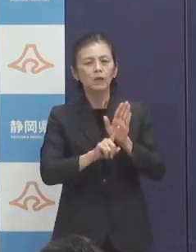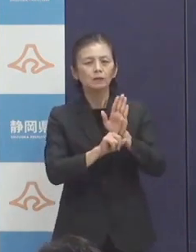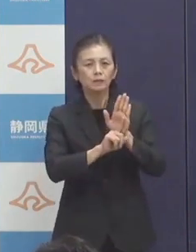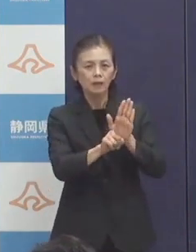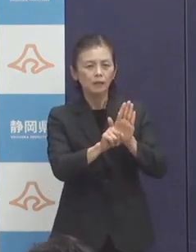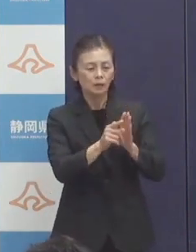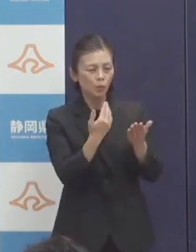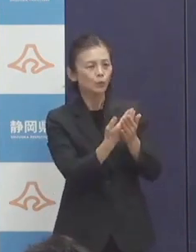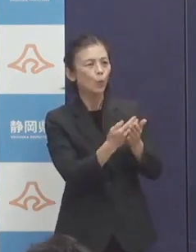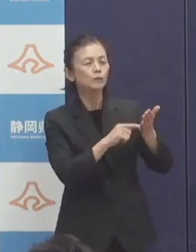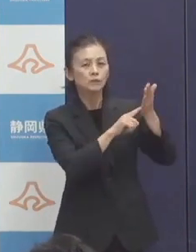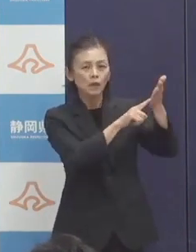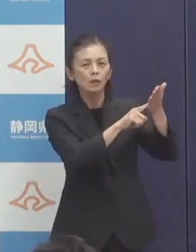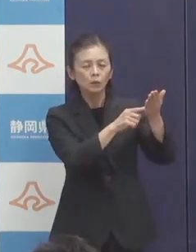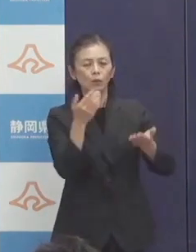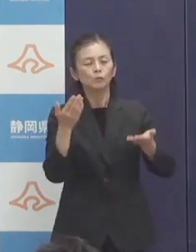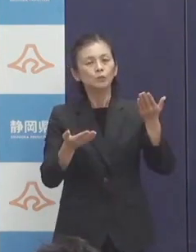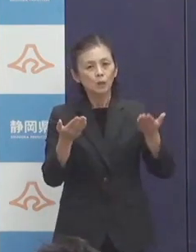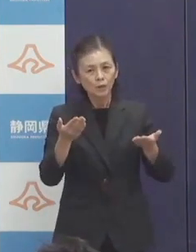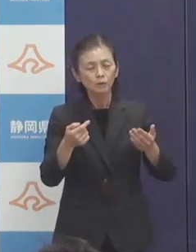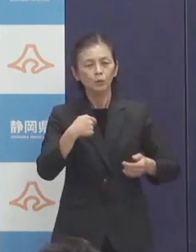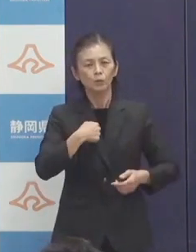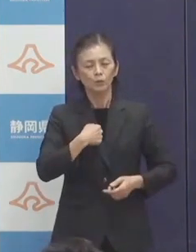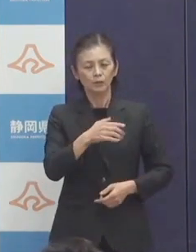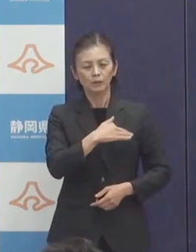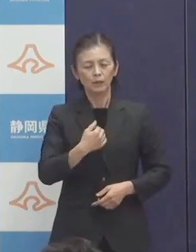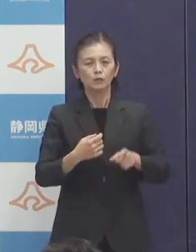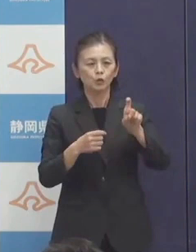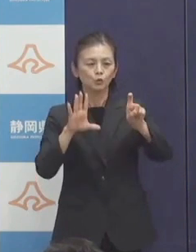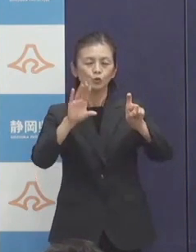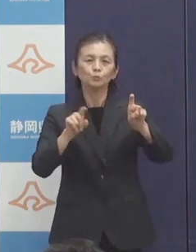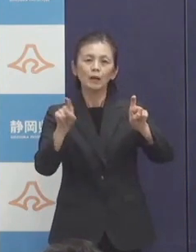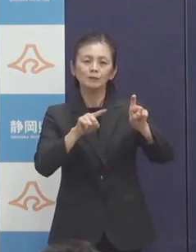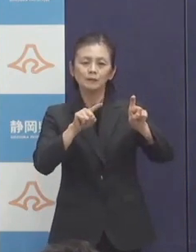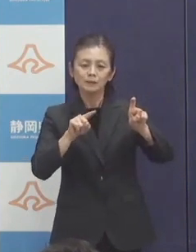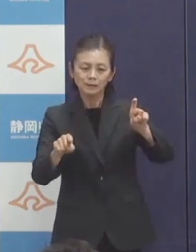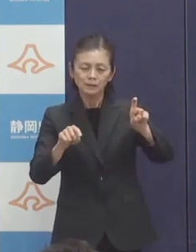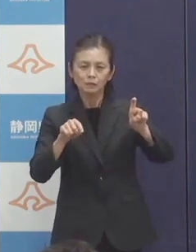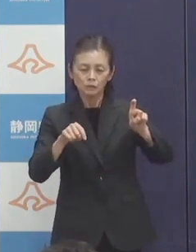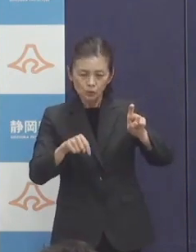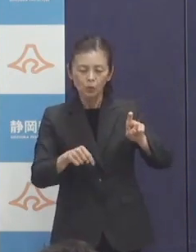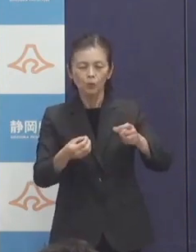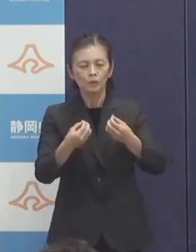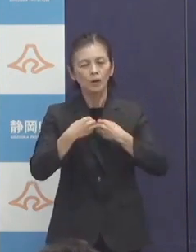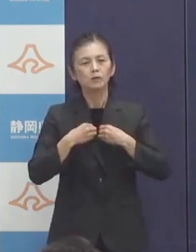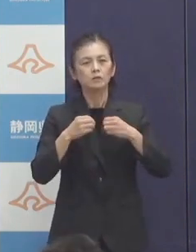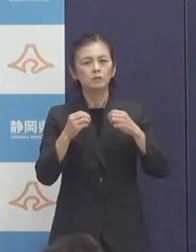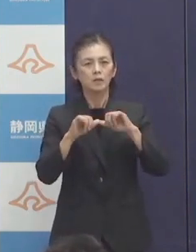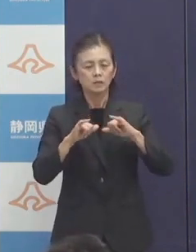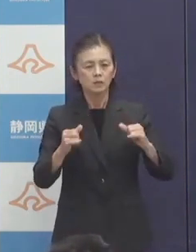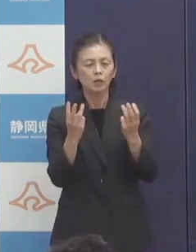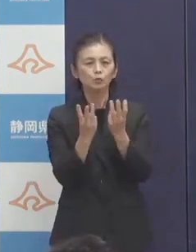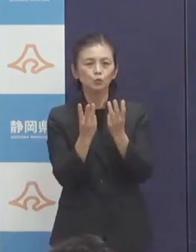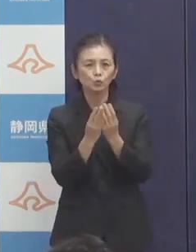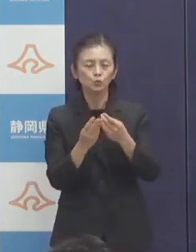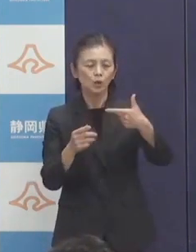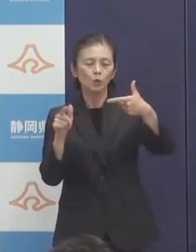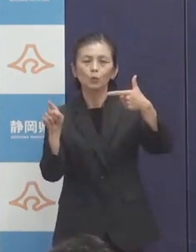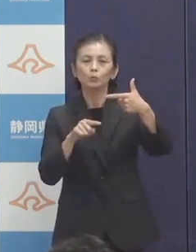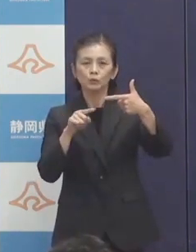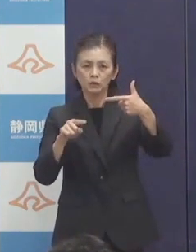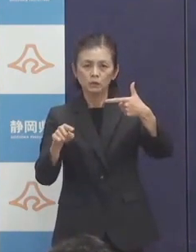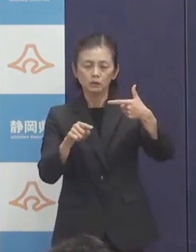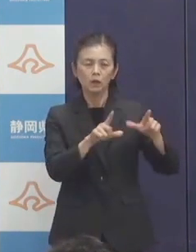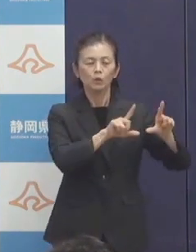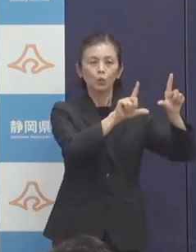ますと、私ども10万人あたりの感染者数というのは6人でございまして、